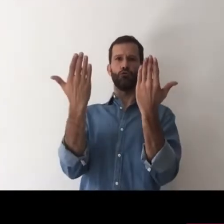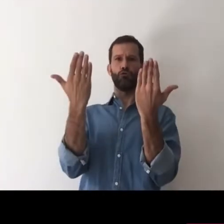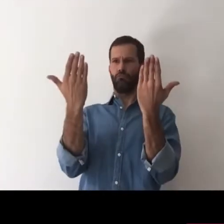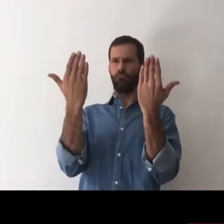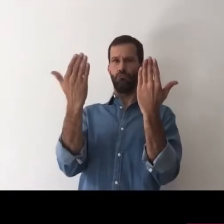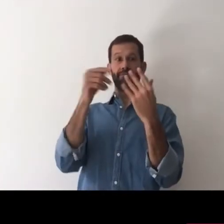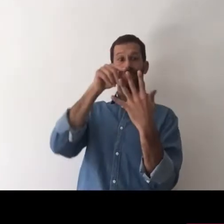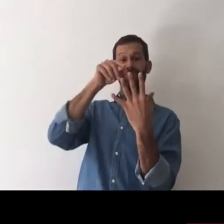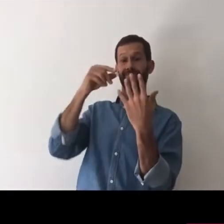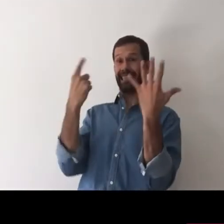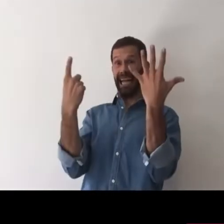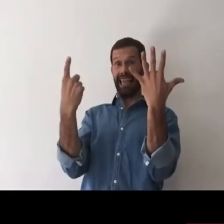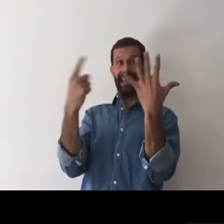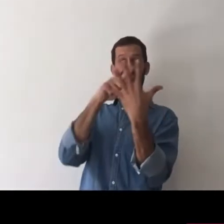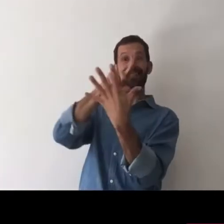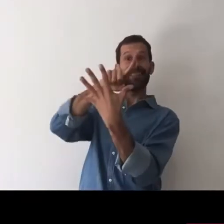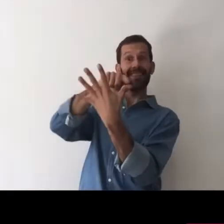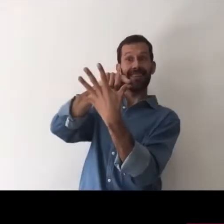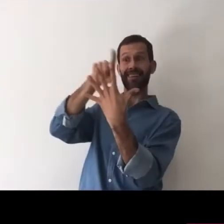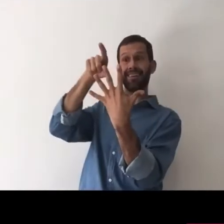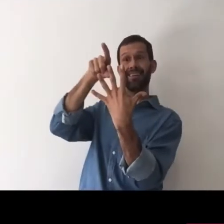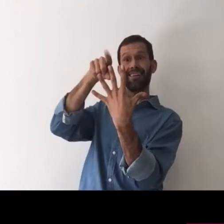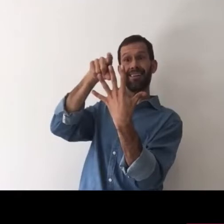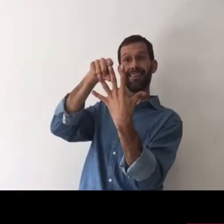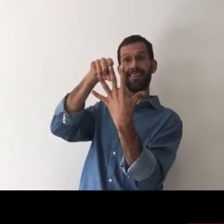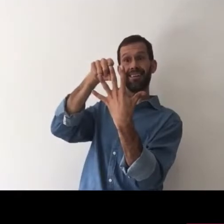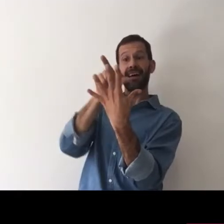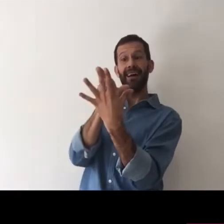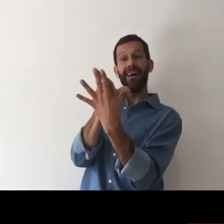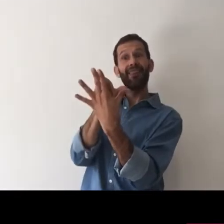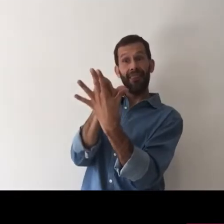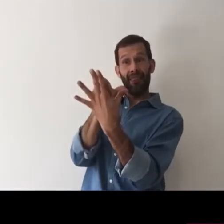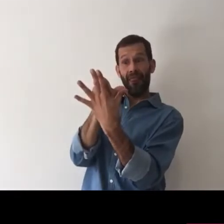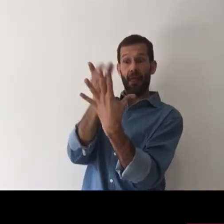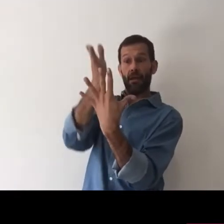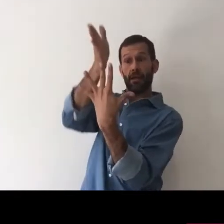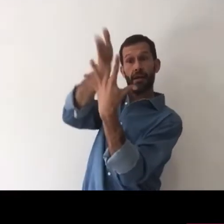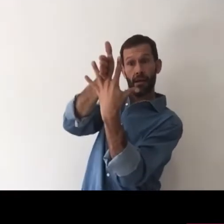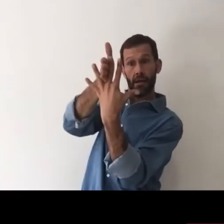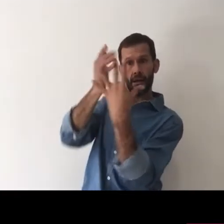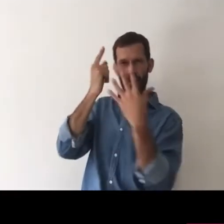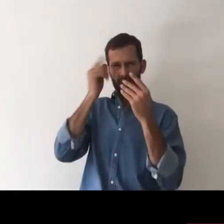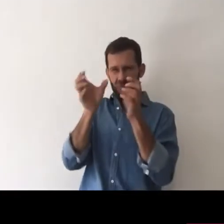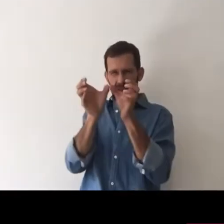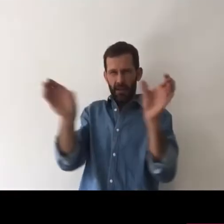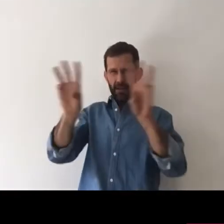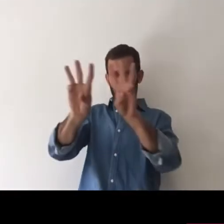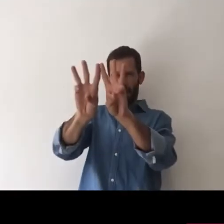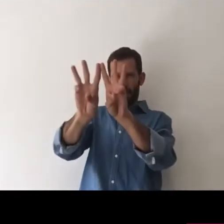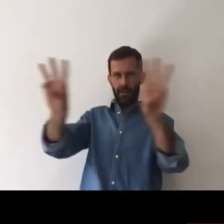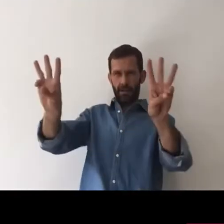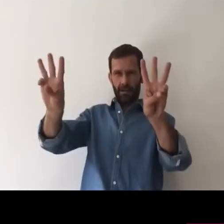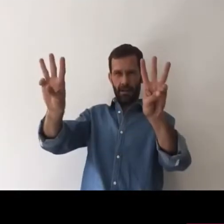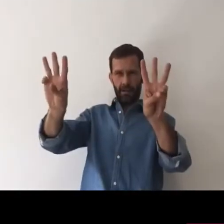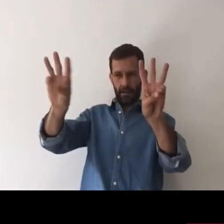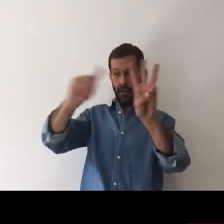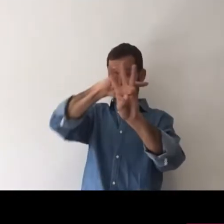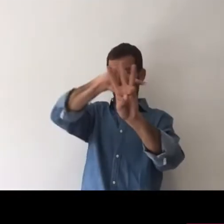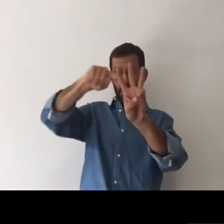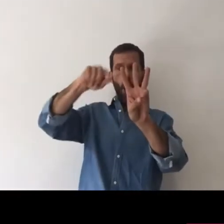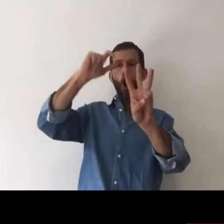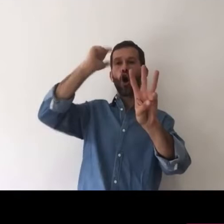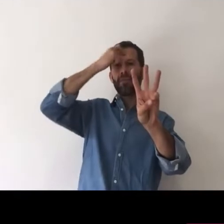el gesto, vemos en este gráfico la comparativa entre las 6 casuísticas. La primera y la tercera, que